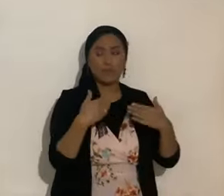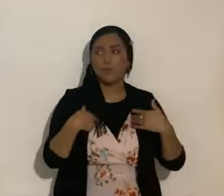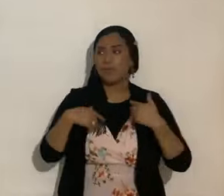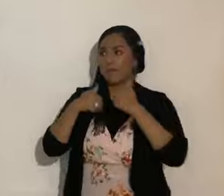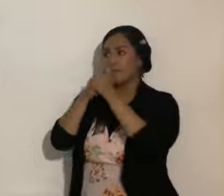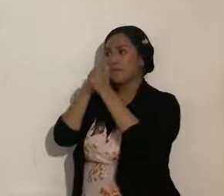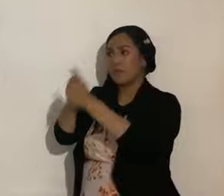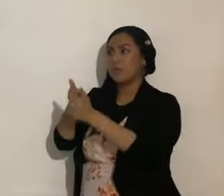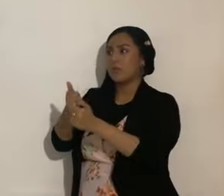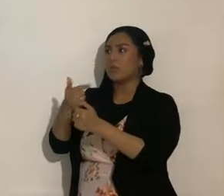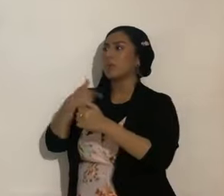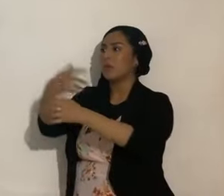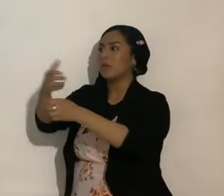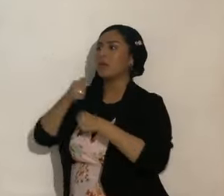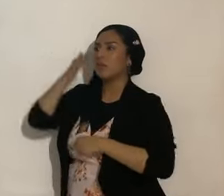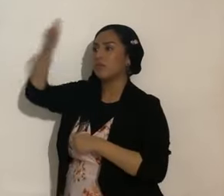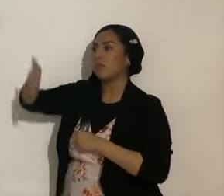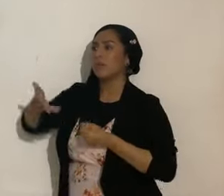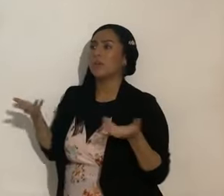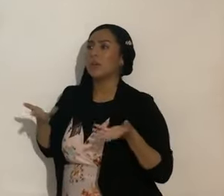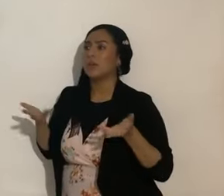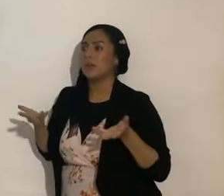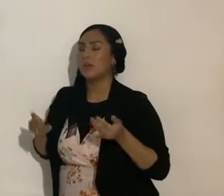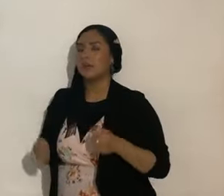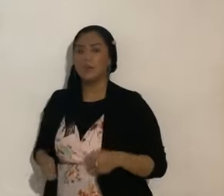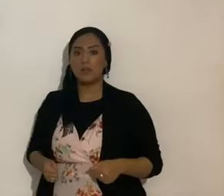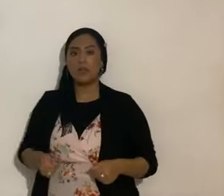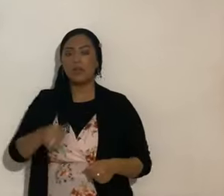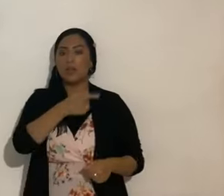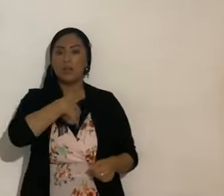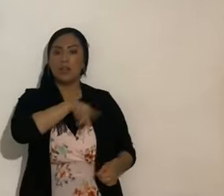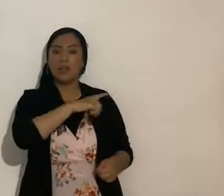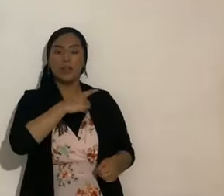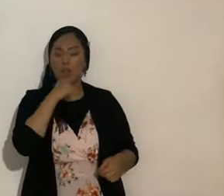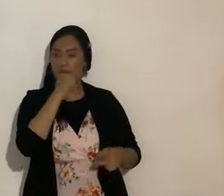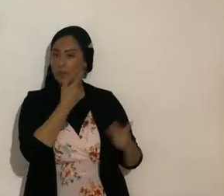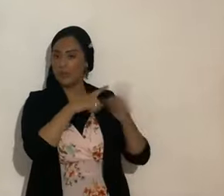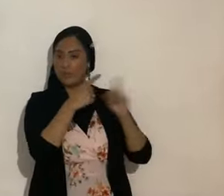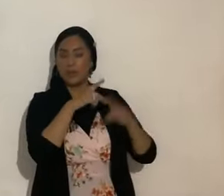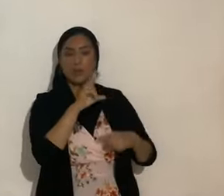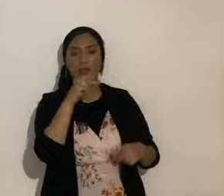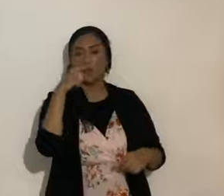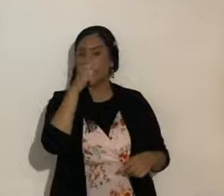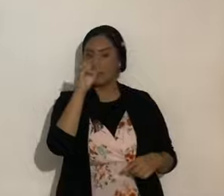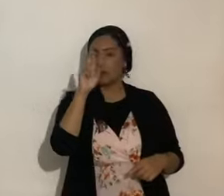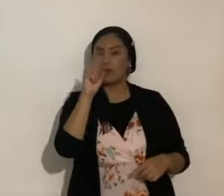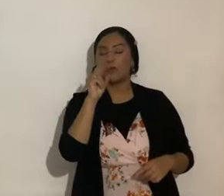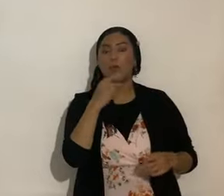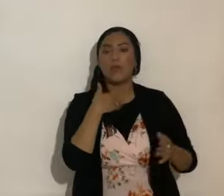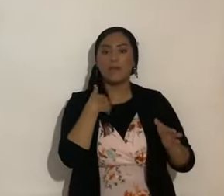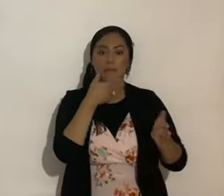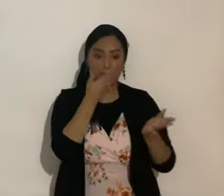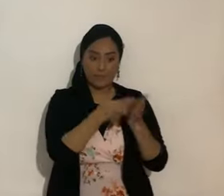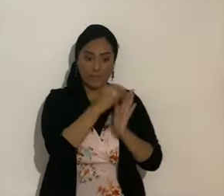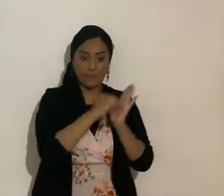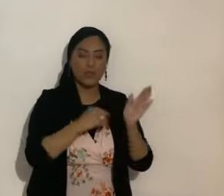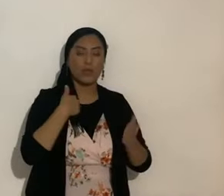seguido. ¿Qué pues tendremos? Entonces todavía no estaban maduros, no estoy criticando a Pedro, no, está escrito para que